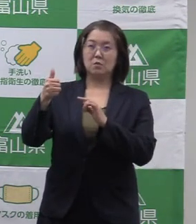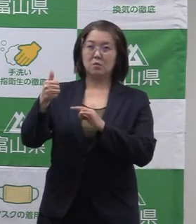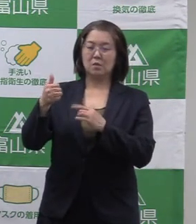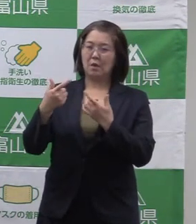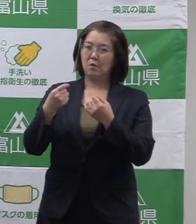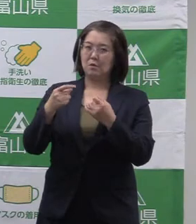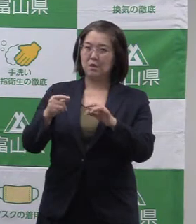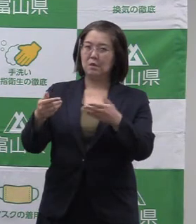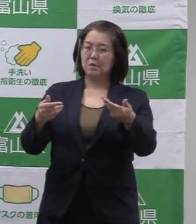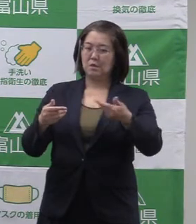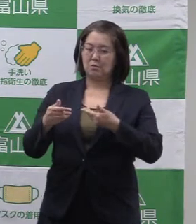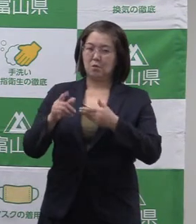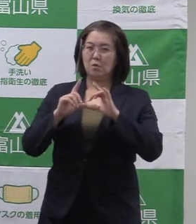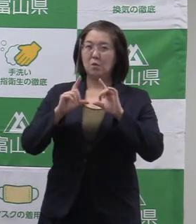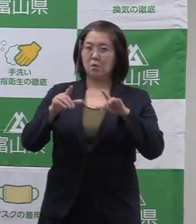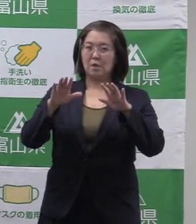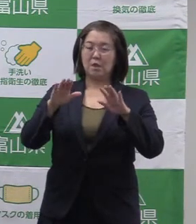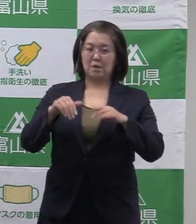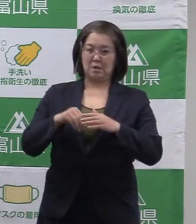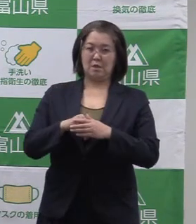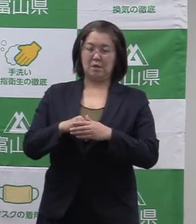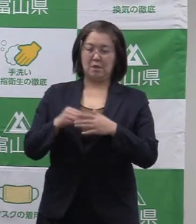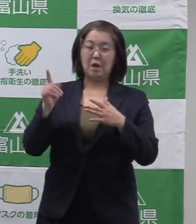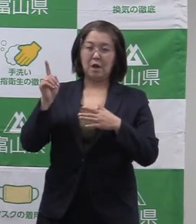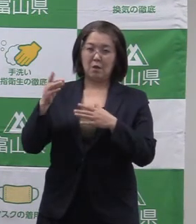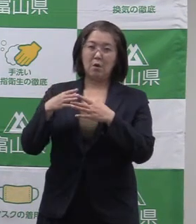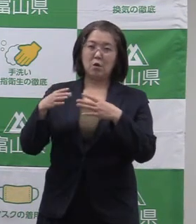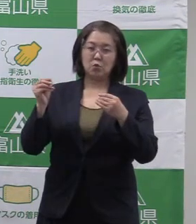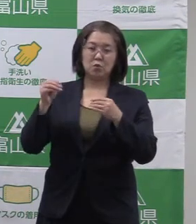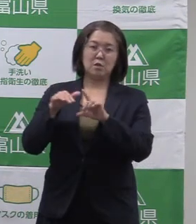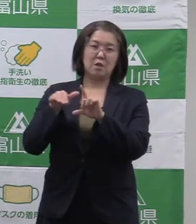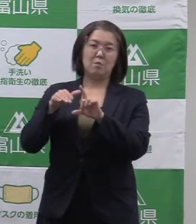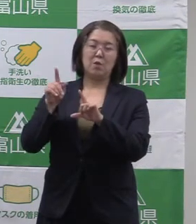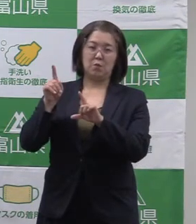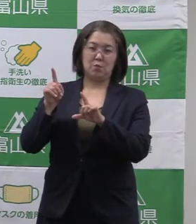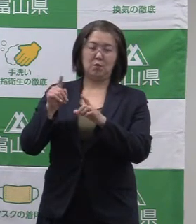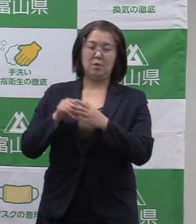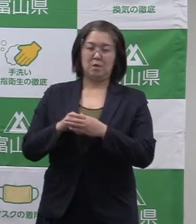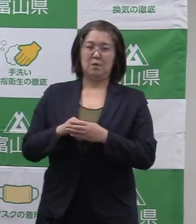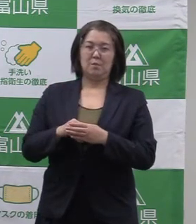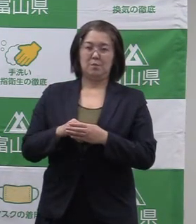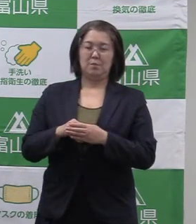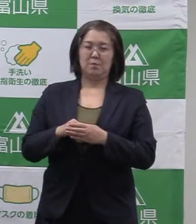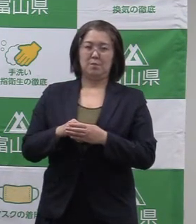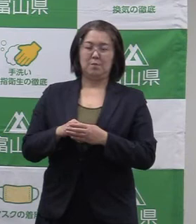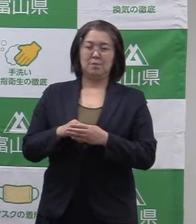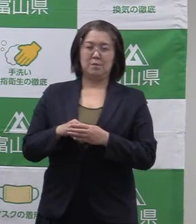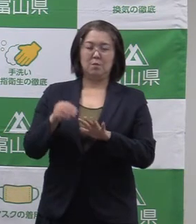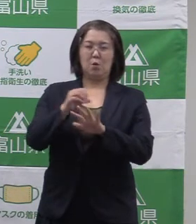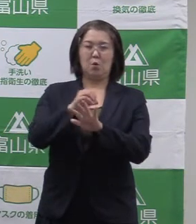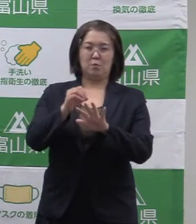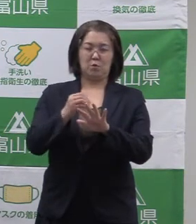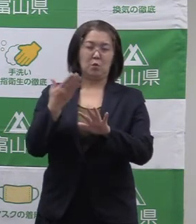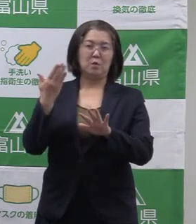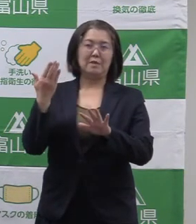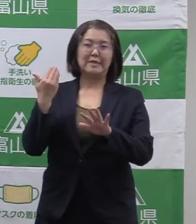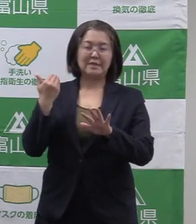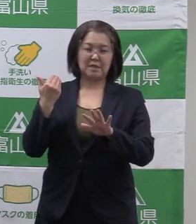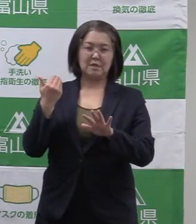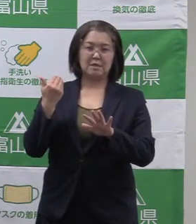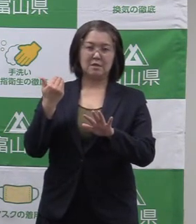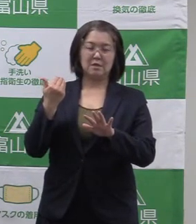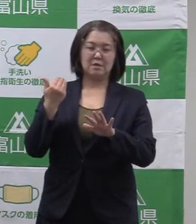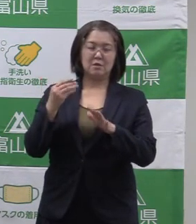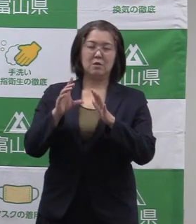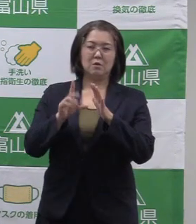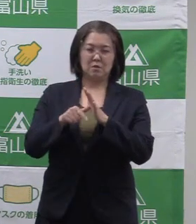かに今国の方の、あれはレベルと言いますが、あれもオミクロン以前の知見